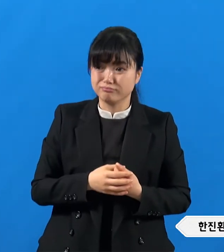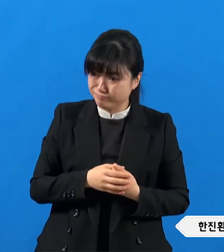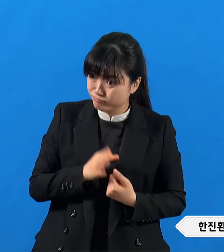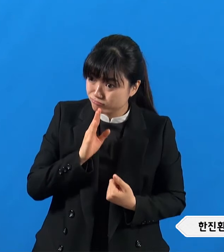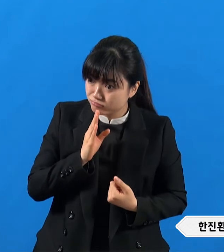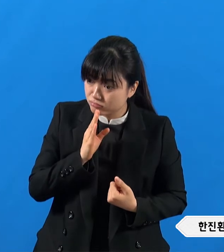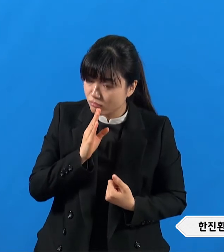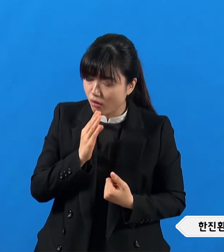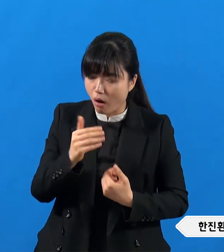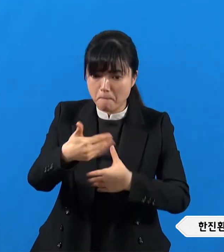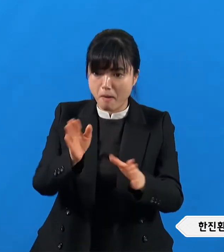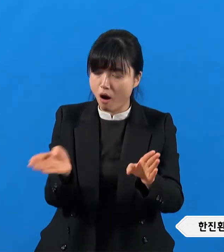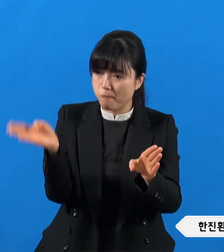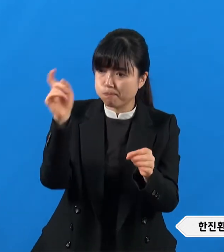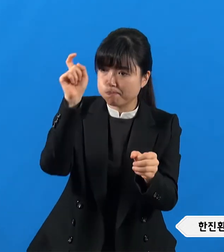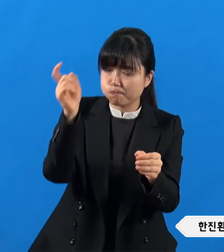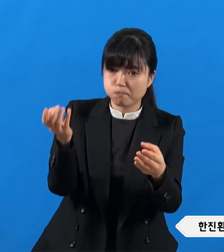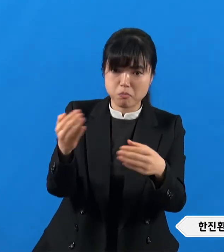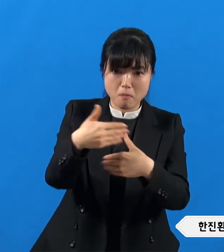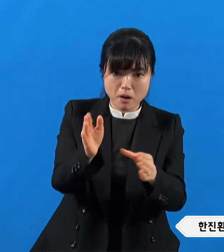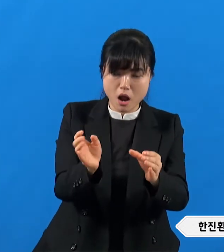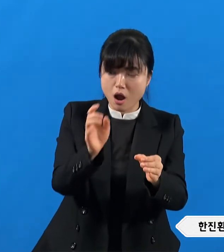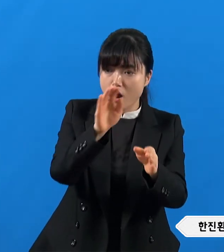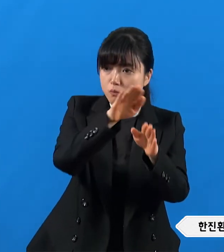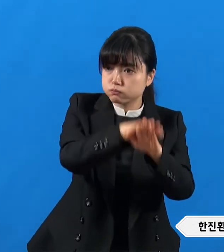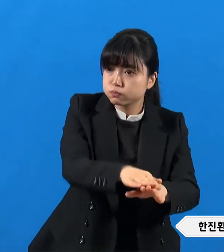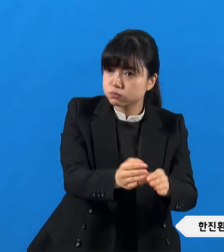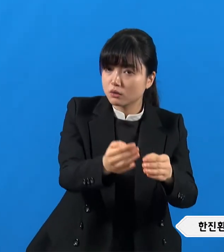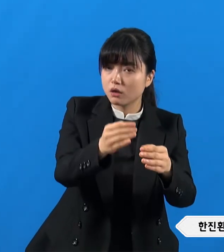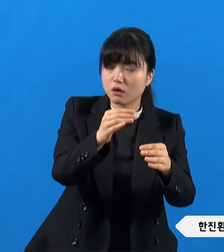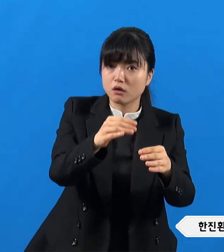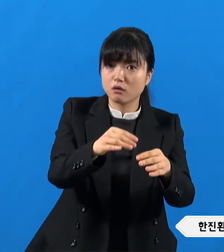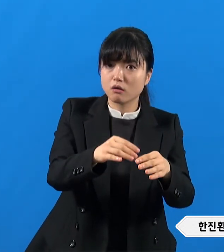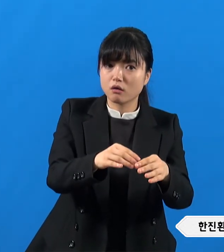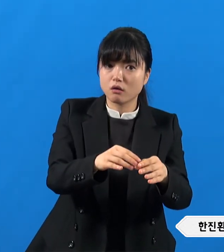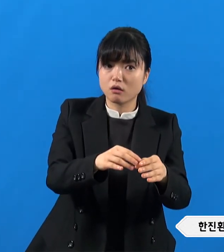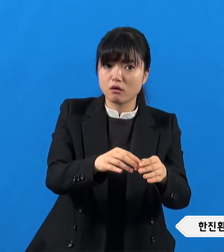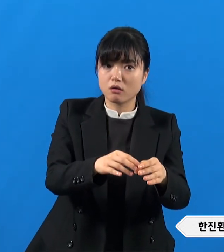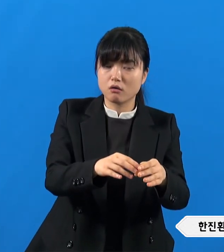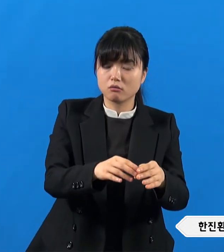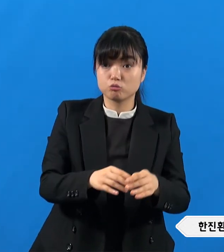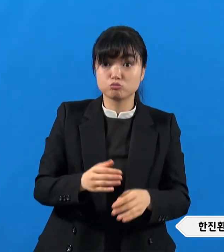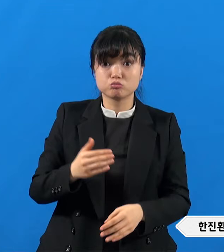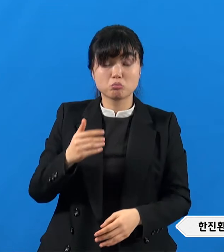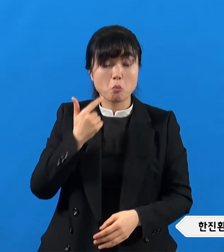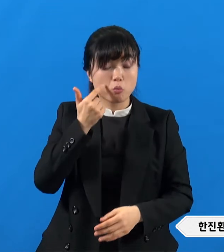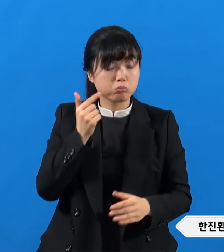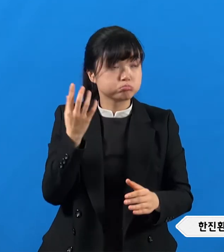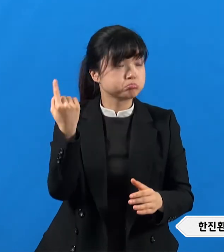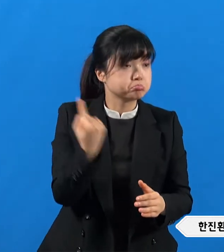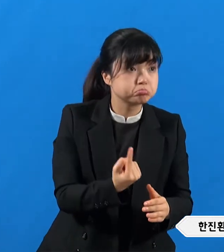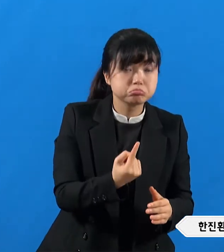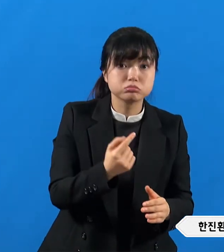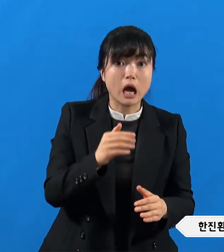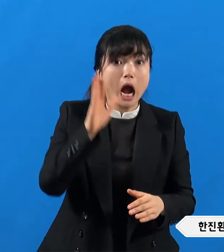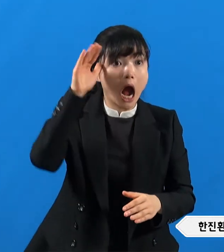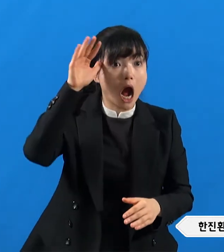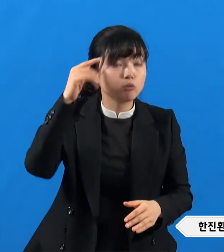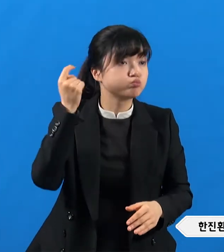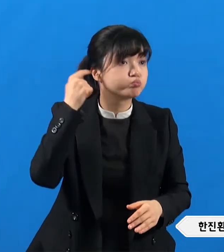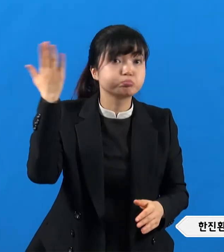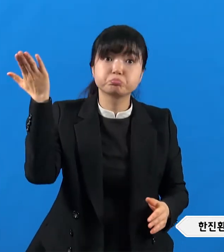방에 가둬놓은 강아지가 조용합니다. 저도 강아지가 그 집에 있는지 알지도 못했을 정도로